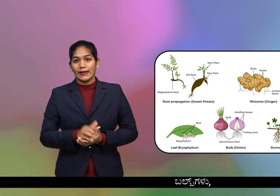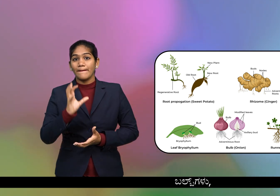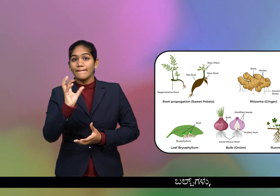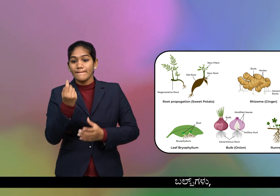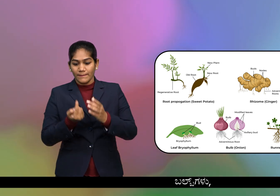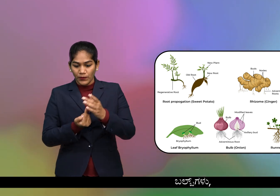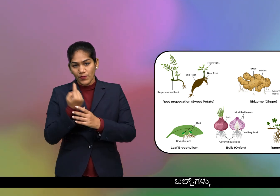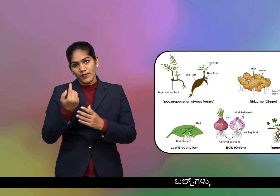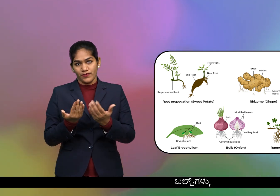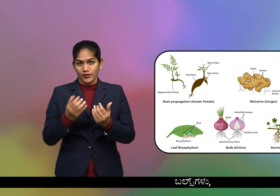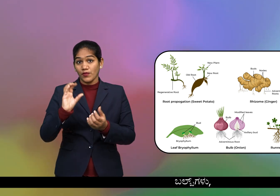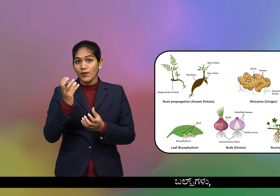ಬಲ್ಬ್ಗಳು,